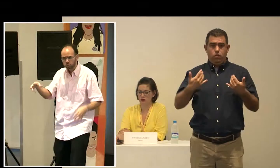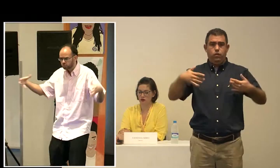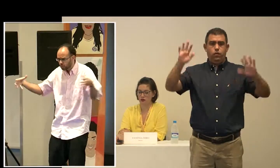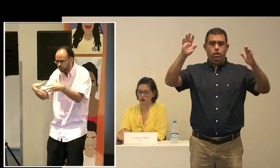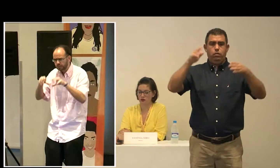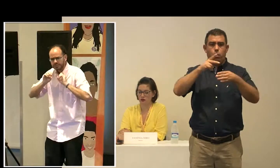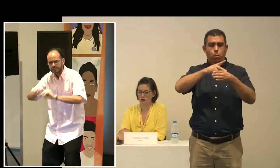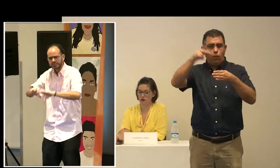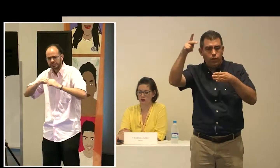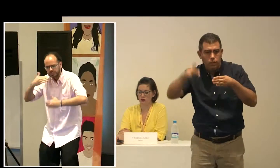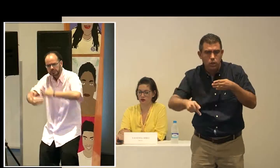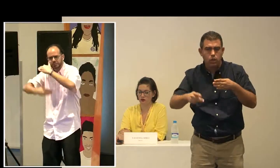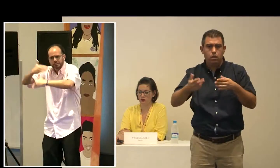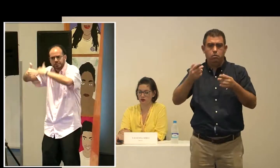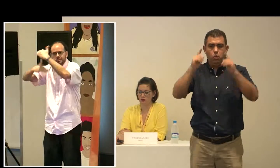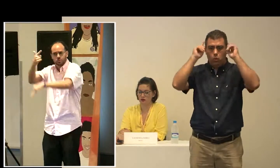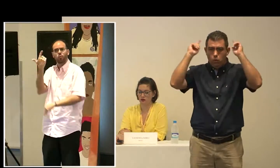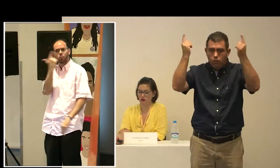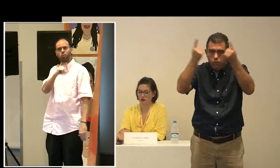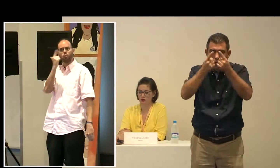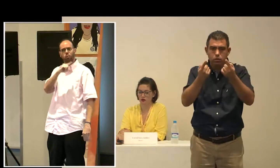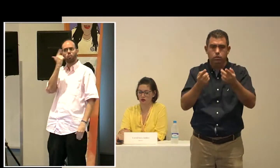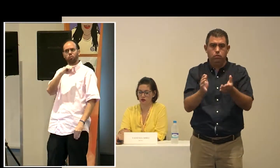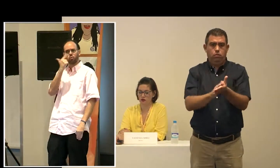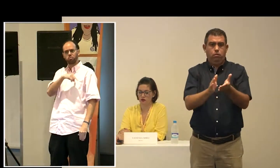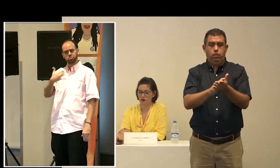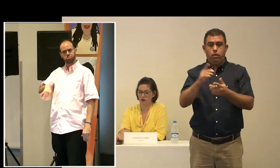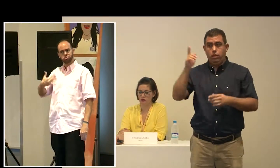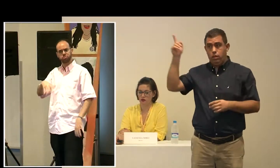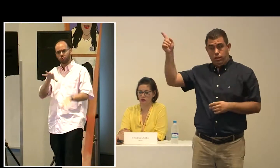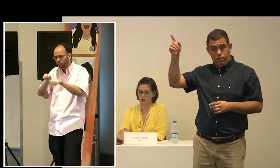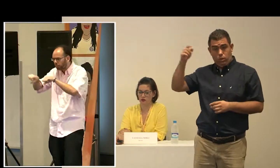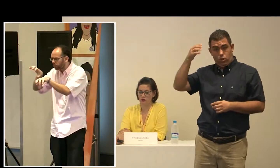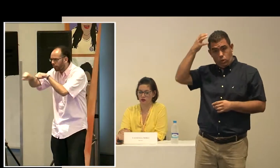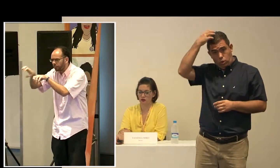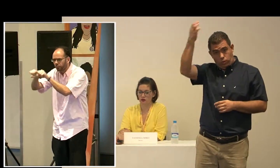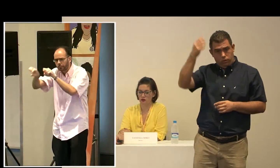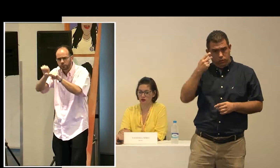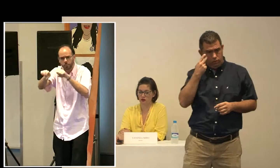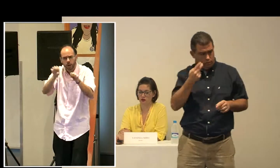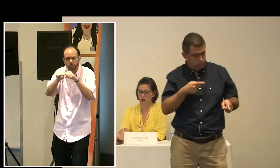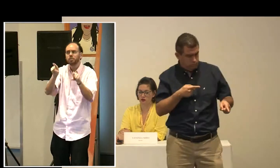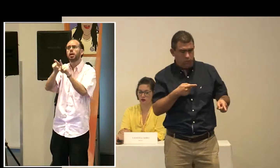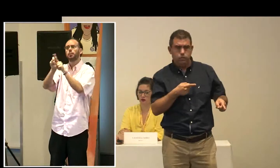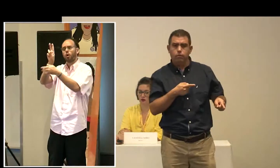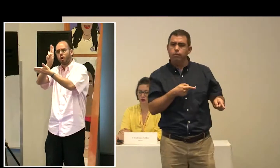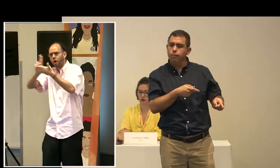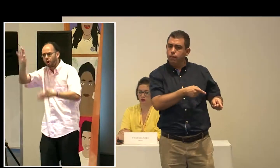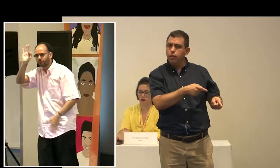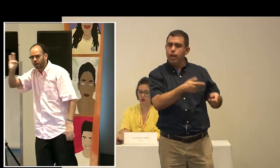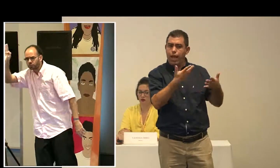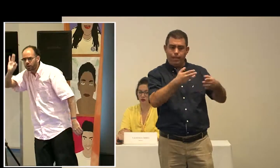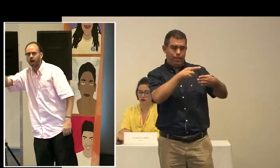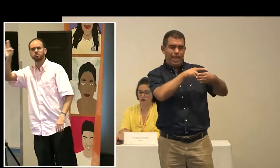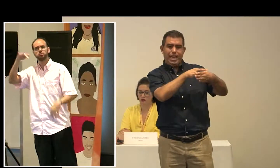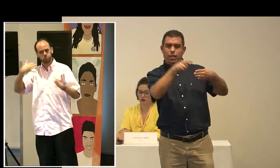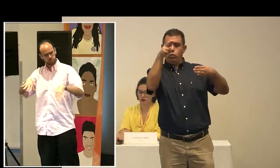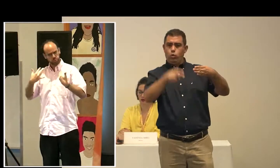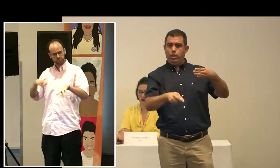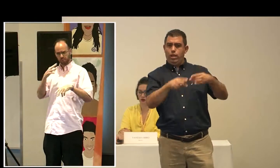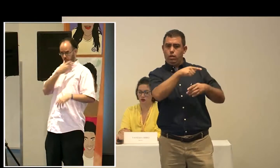essa movimentação, viu esse grupo se unindo para ajudar, para formar pessoas